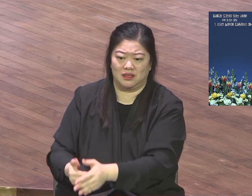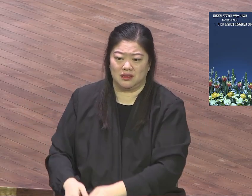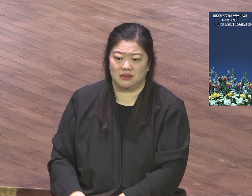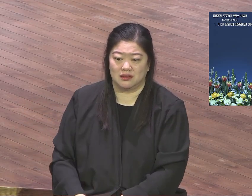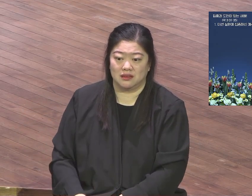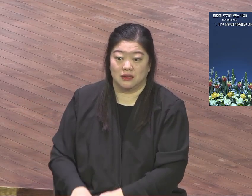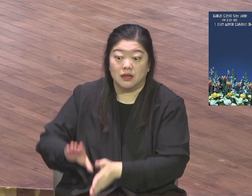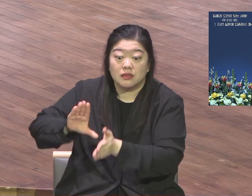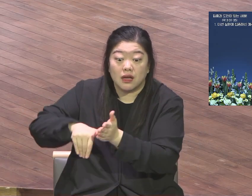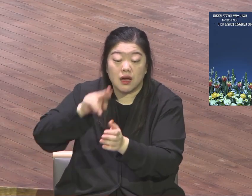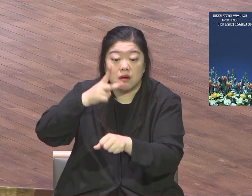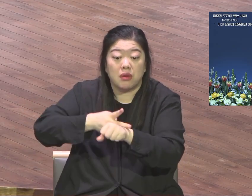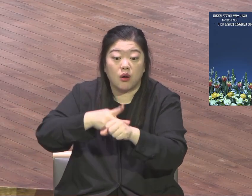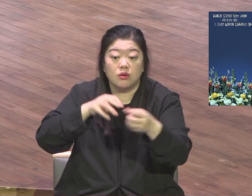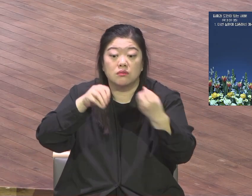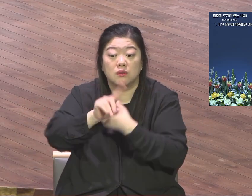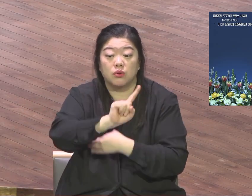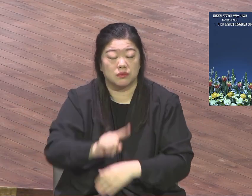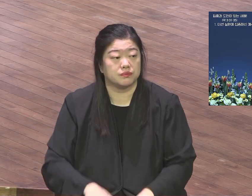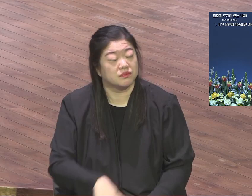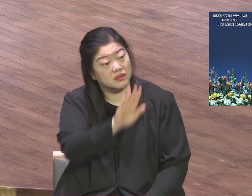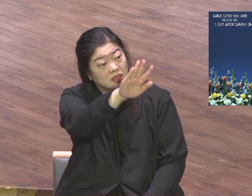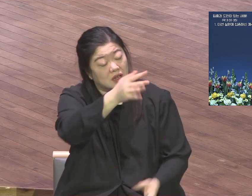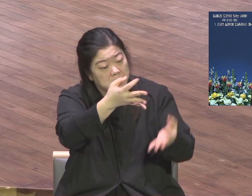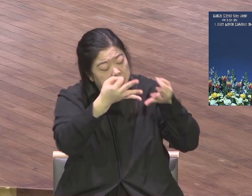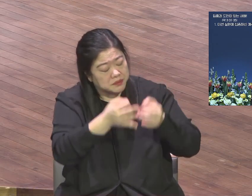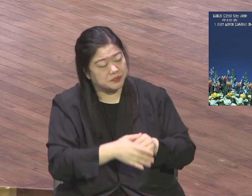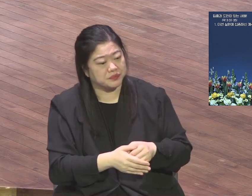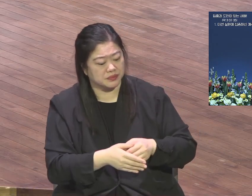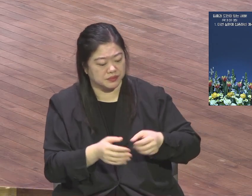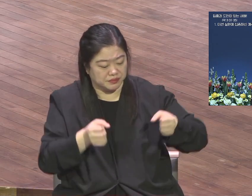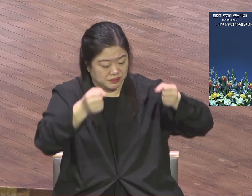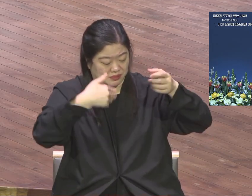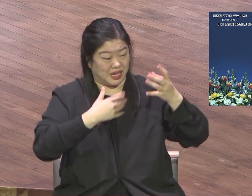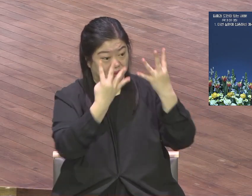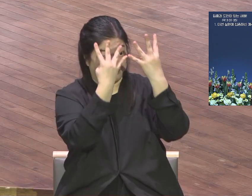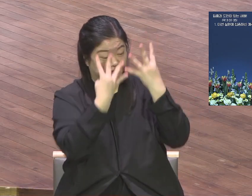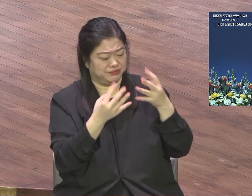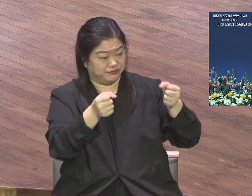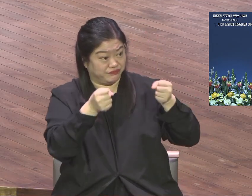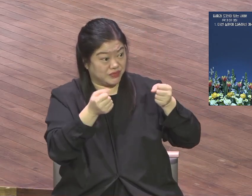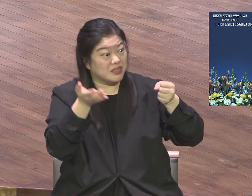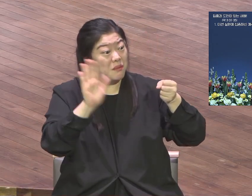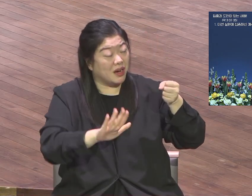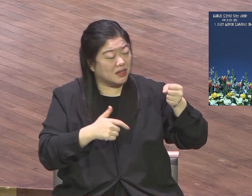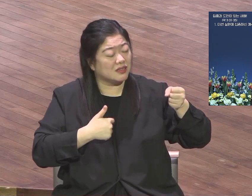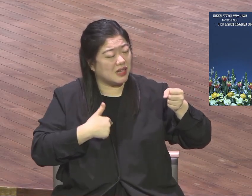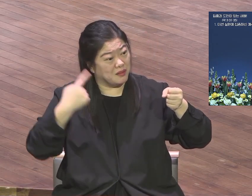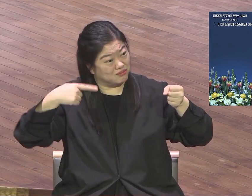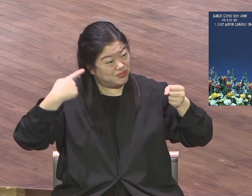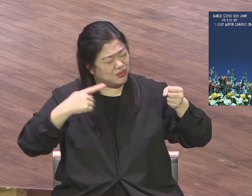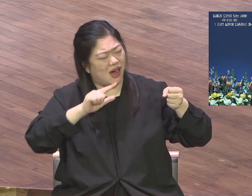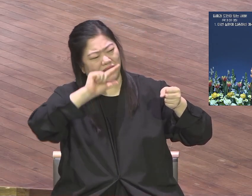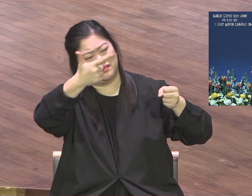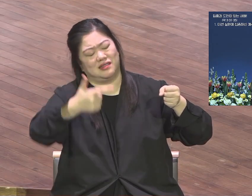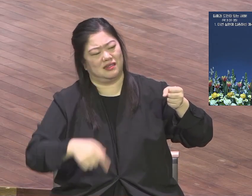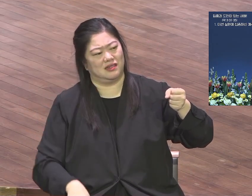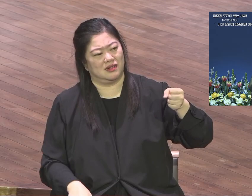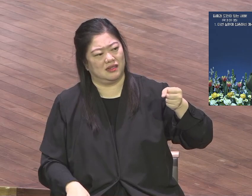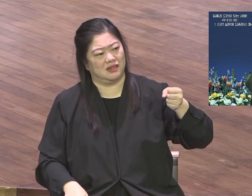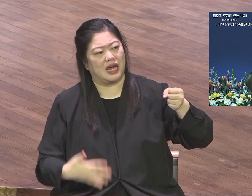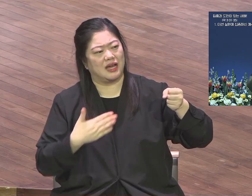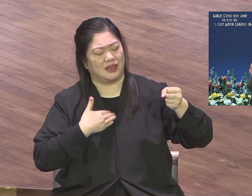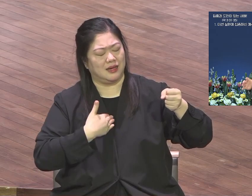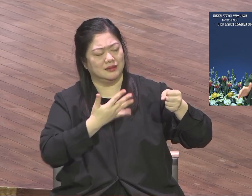바울이 자신이 미친 게 아니고 참되고 온전한 말을 한다고 말하면서 이 자리에 있는 모든